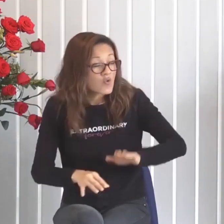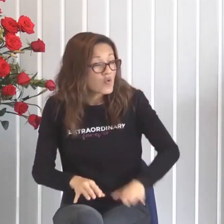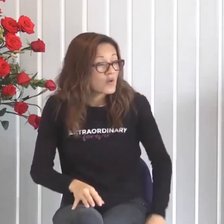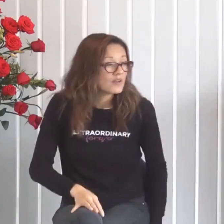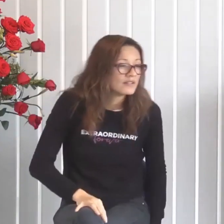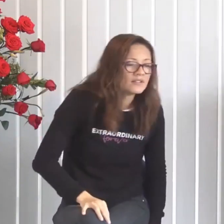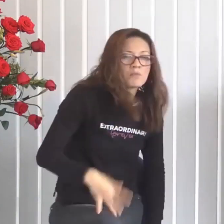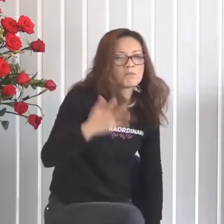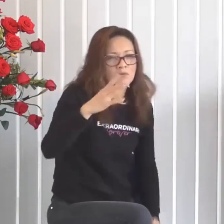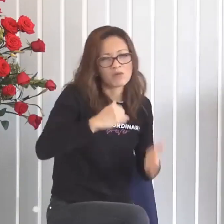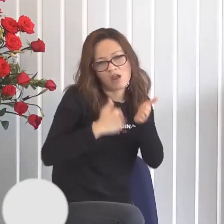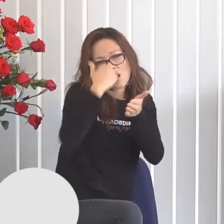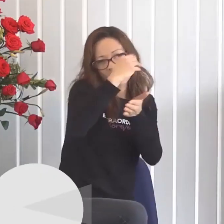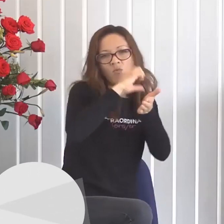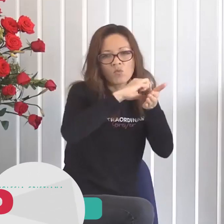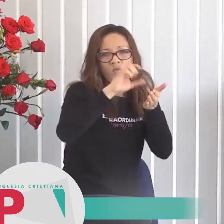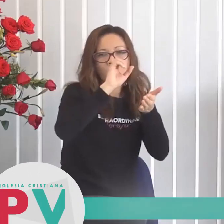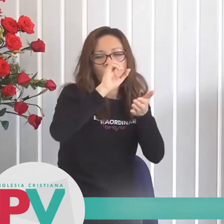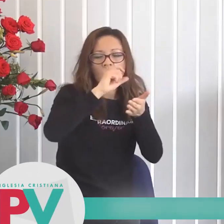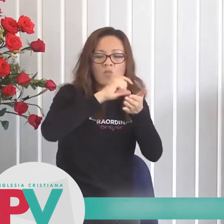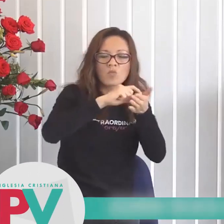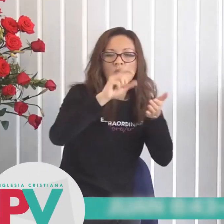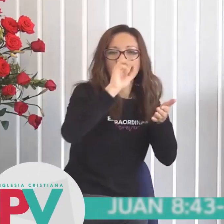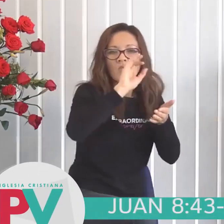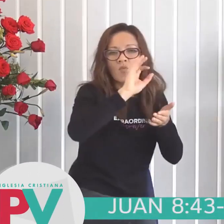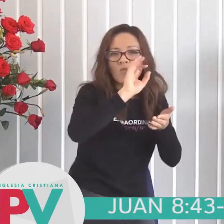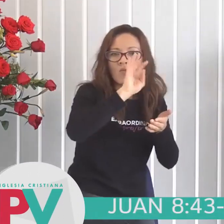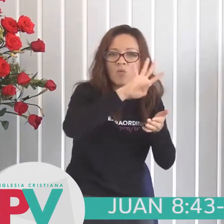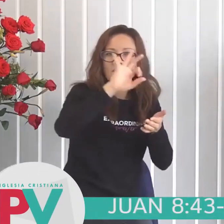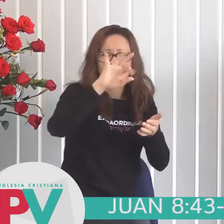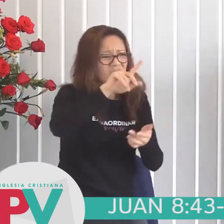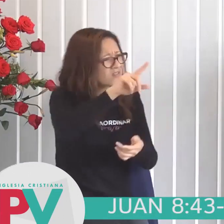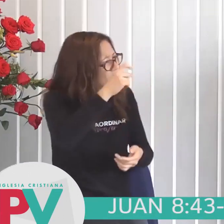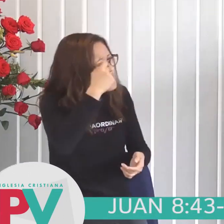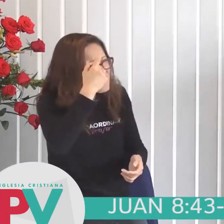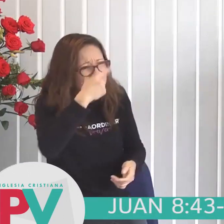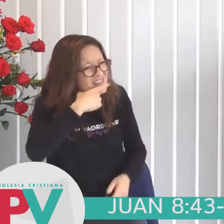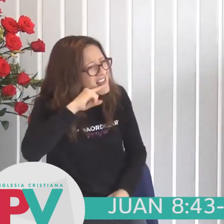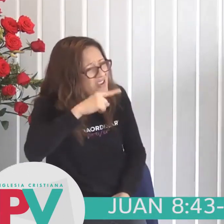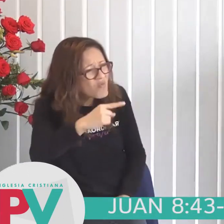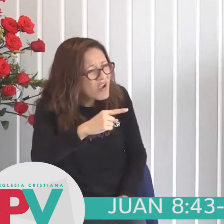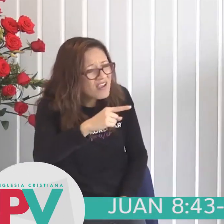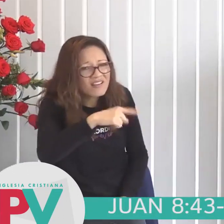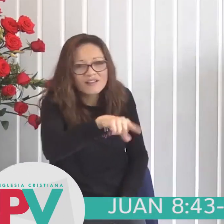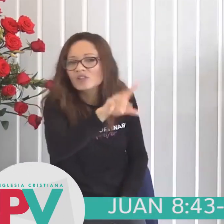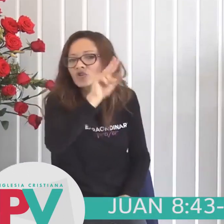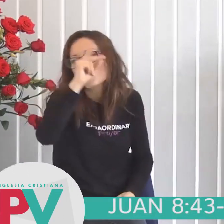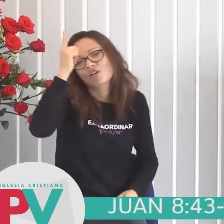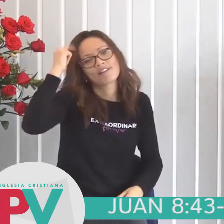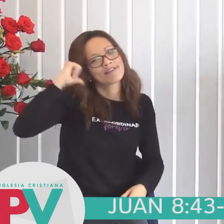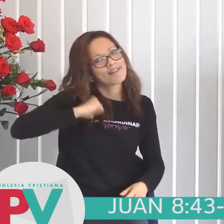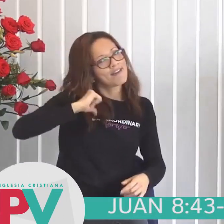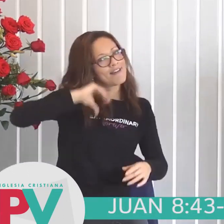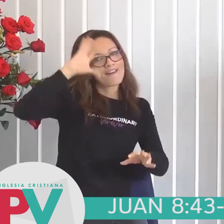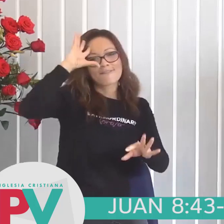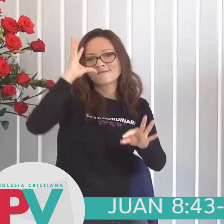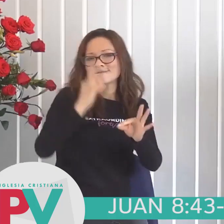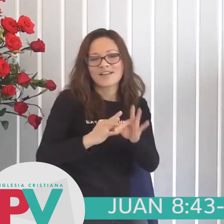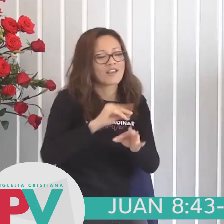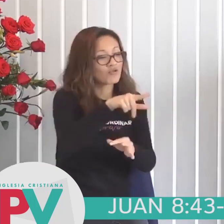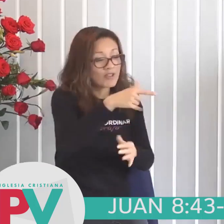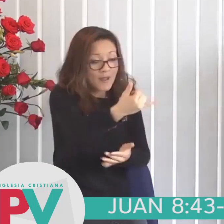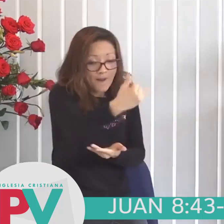vosotros, bueno, es del 43. ¿Por qué no entendéis mi lenguaje? Porque no tienen fe. Porque ustedes no están siendo de